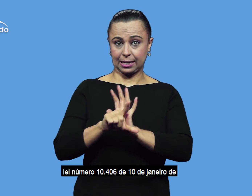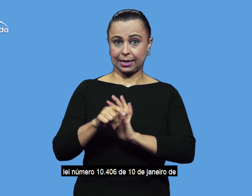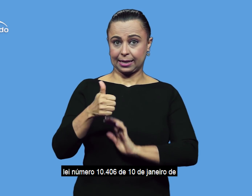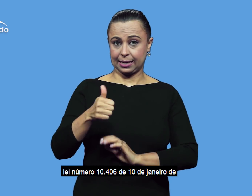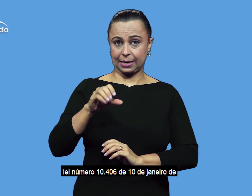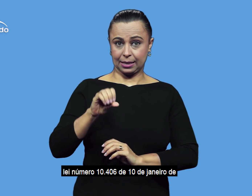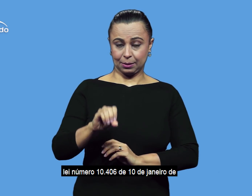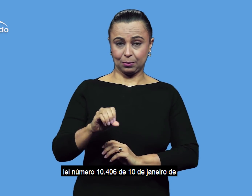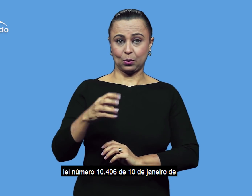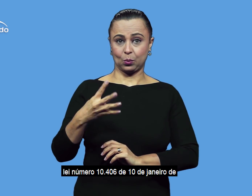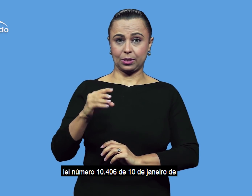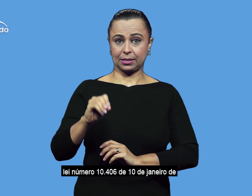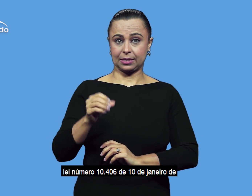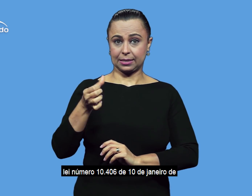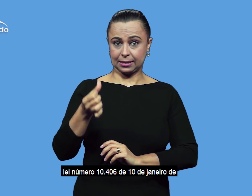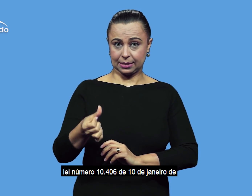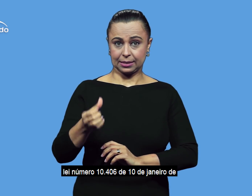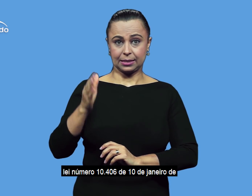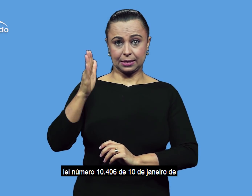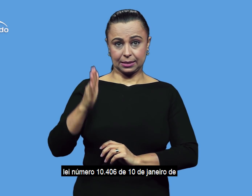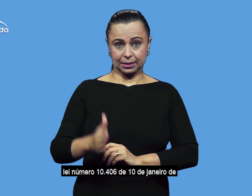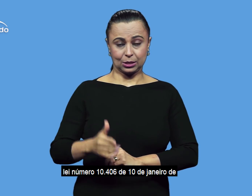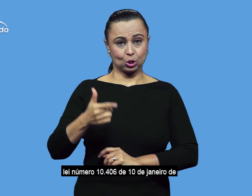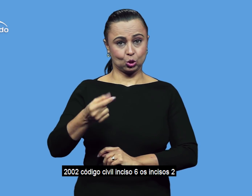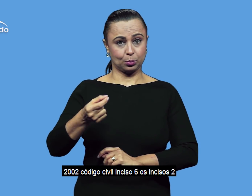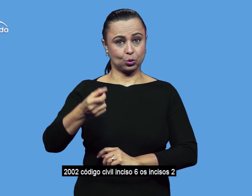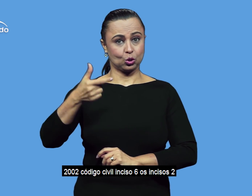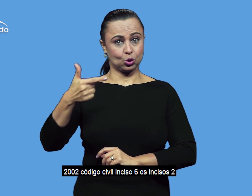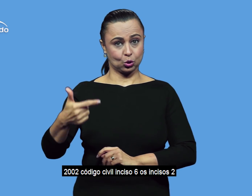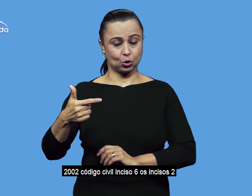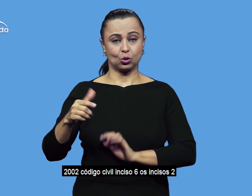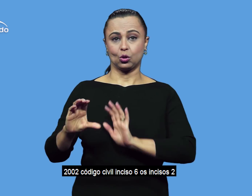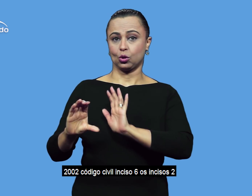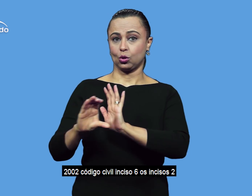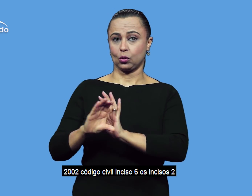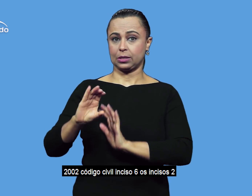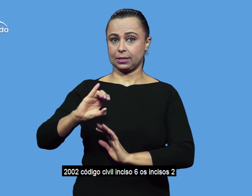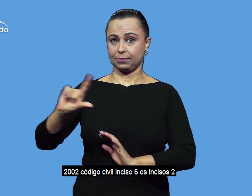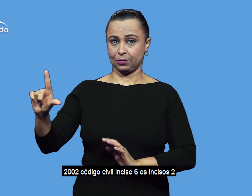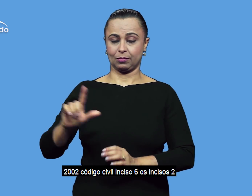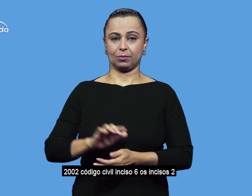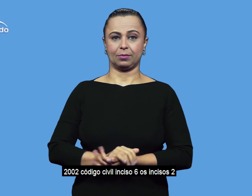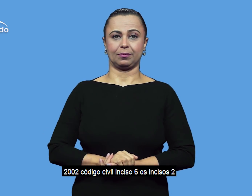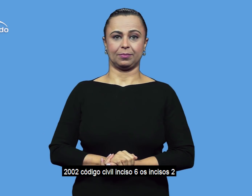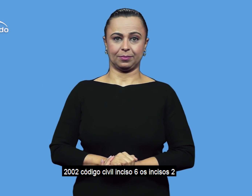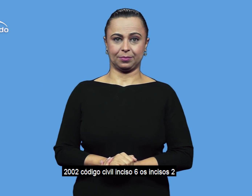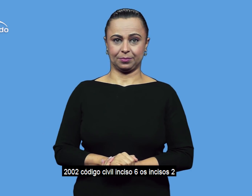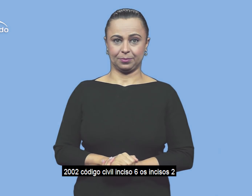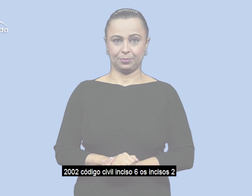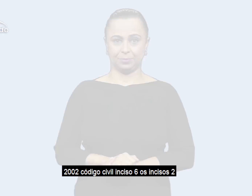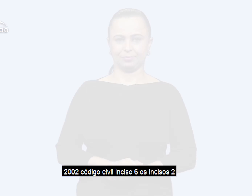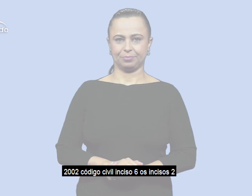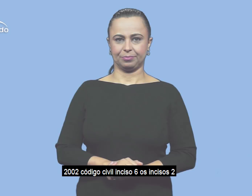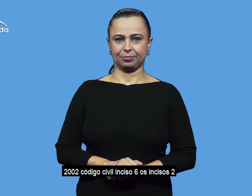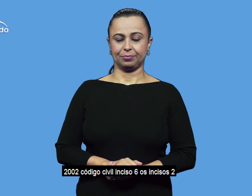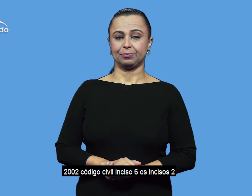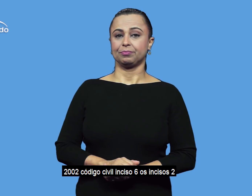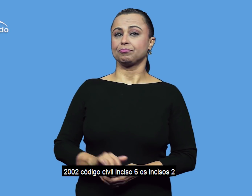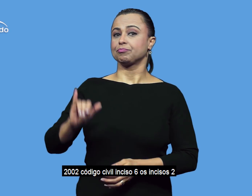10.406 de 10 de janeiro de 2002 código civil inciso 6